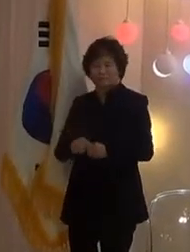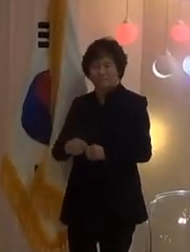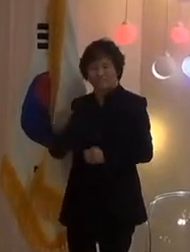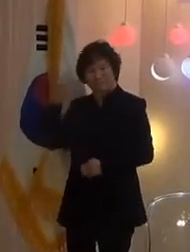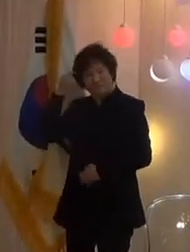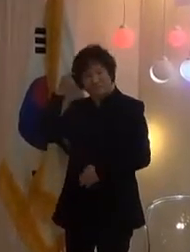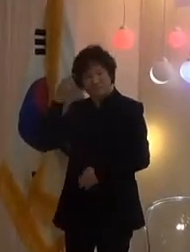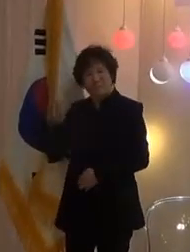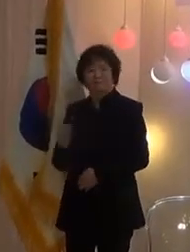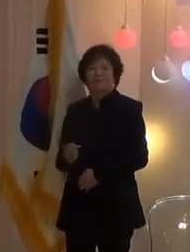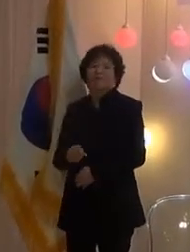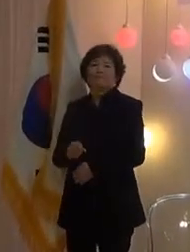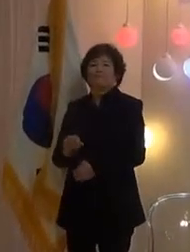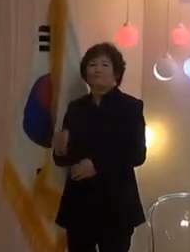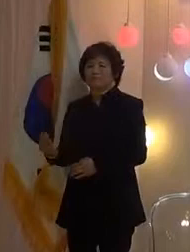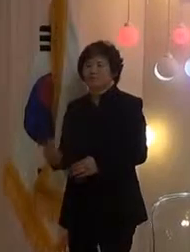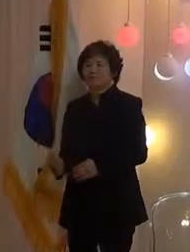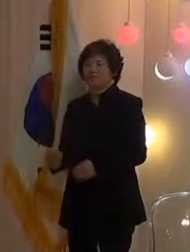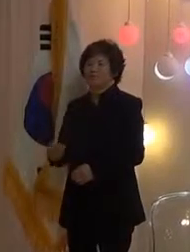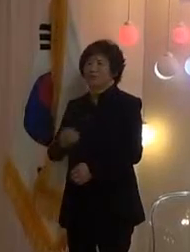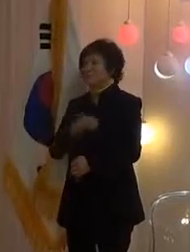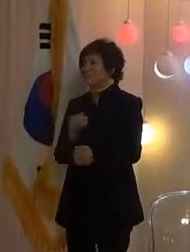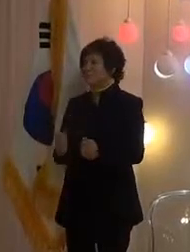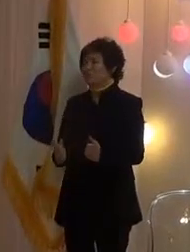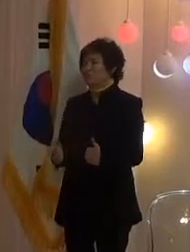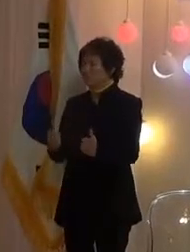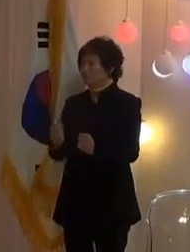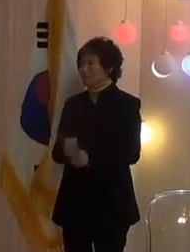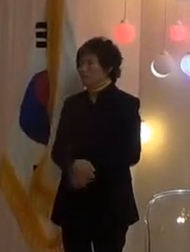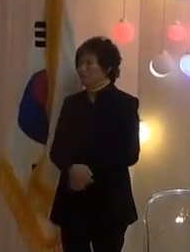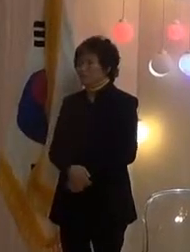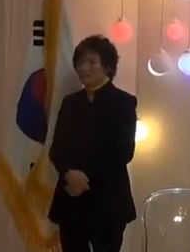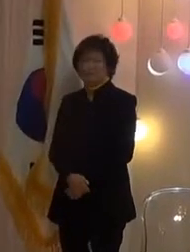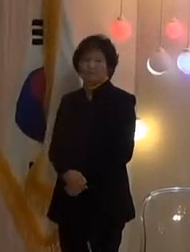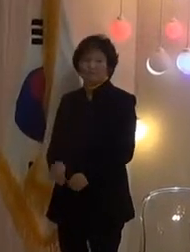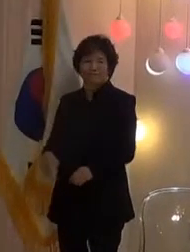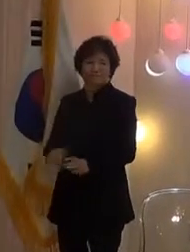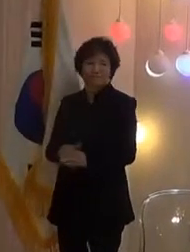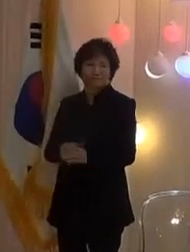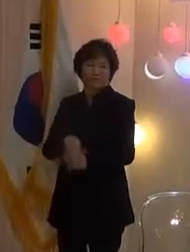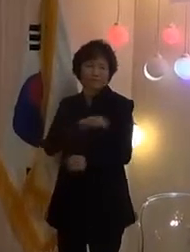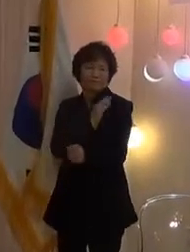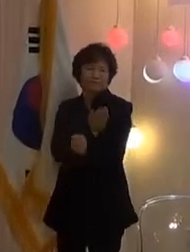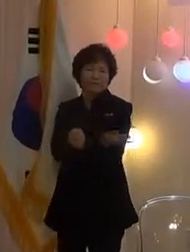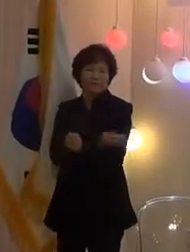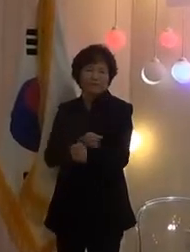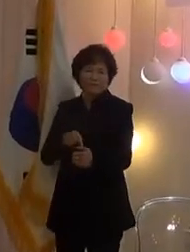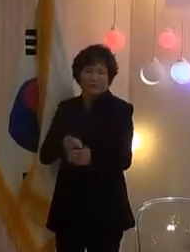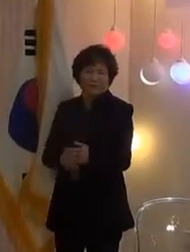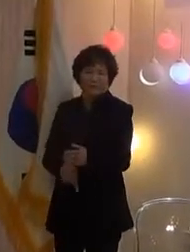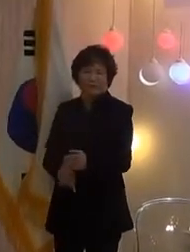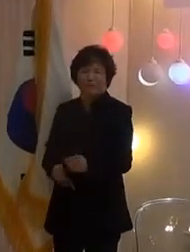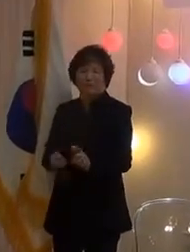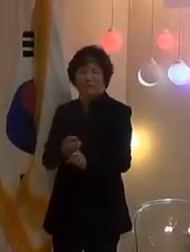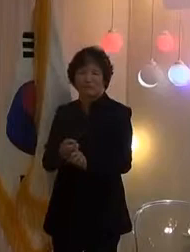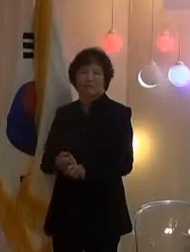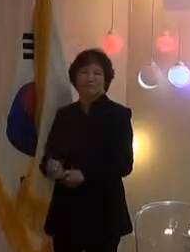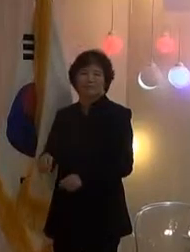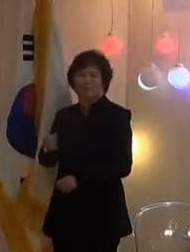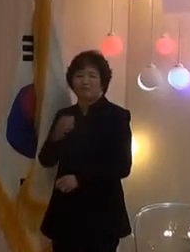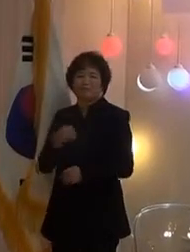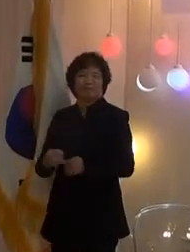부천 전 시장님도 계시고, 뭐 당현정 의원님 다 문화에 깊게 관여하시고 관심 많은 거